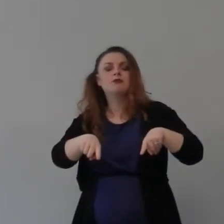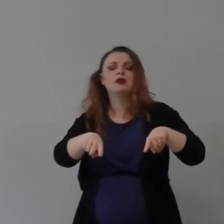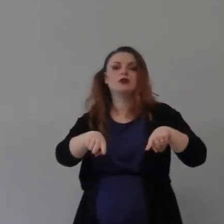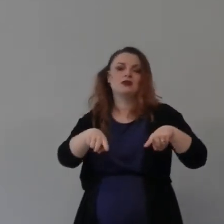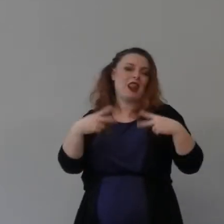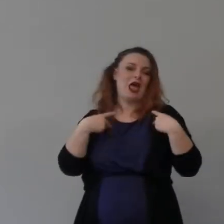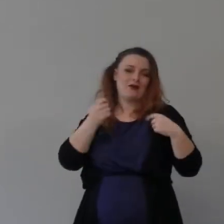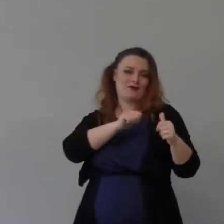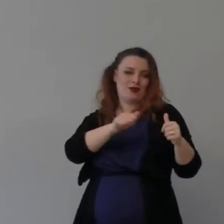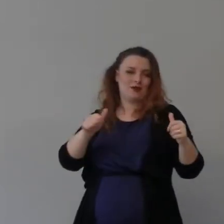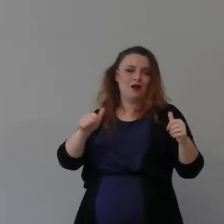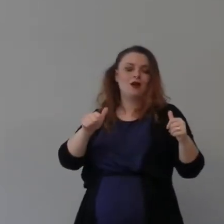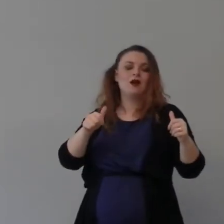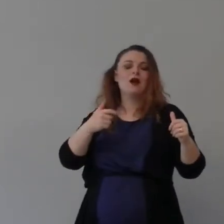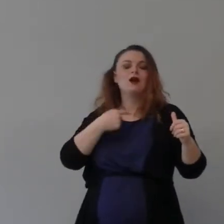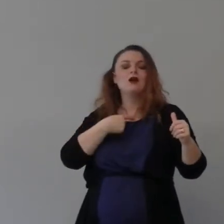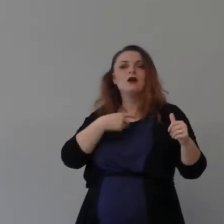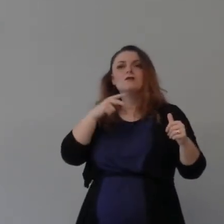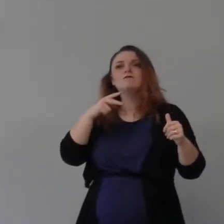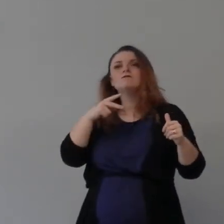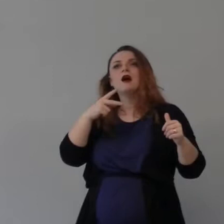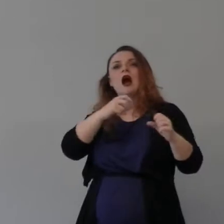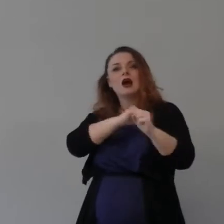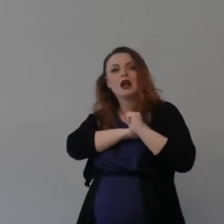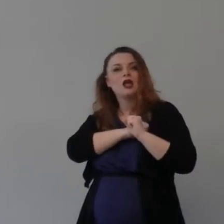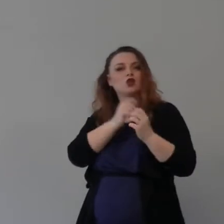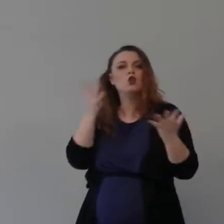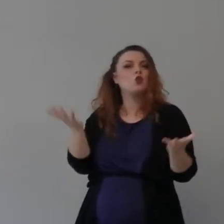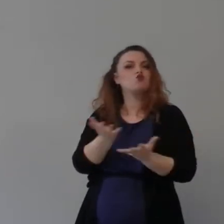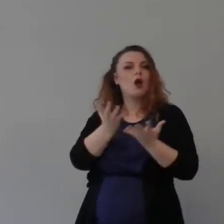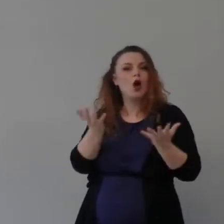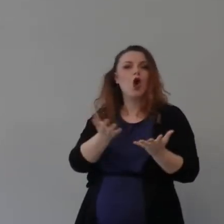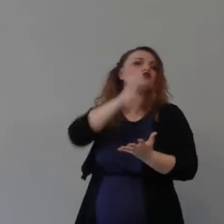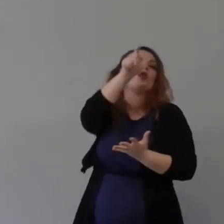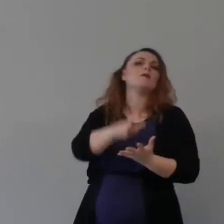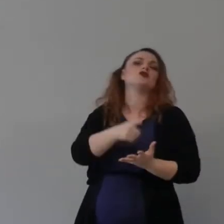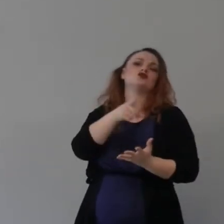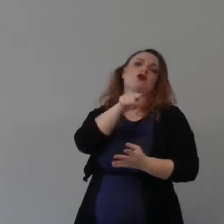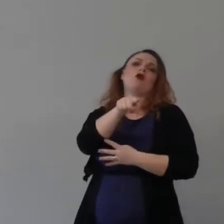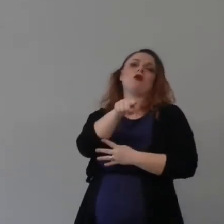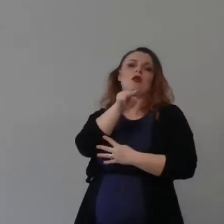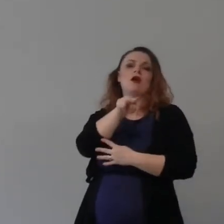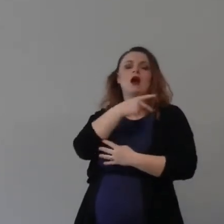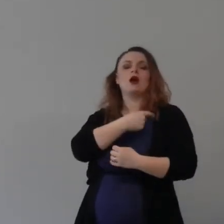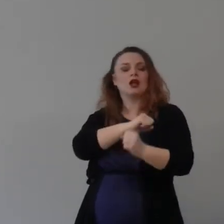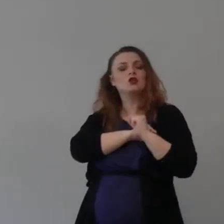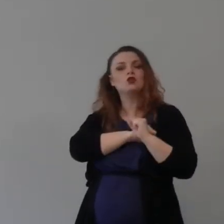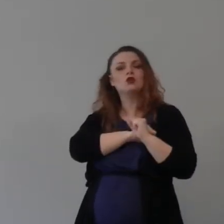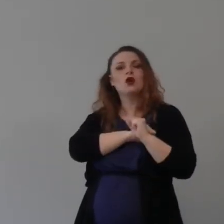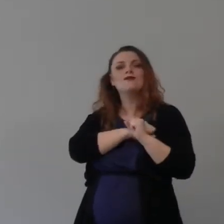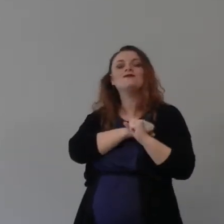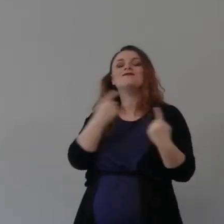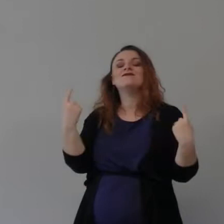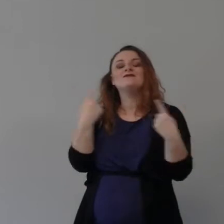vita. Hai creduto in qualcosa o in qualcuno, ma il mondo ha